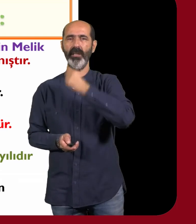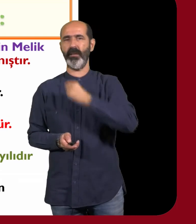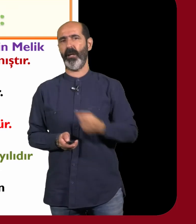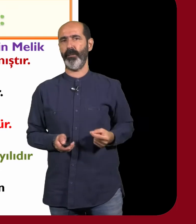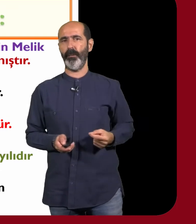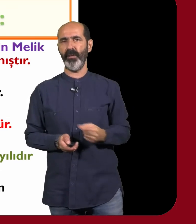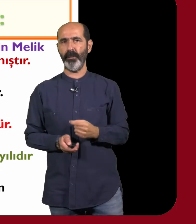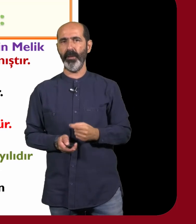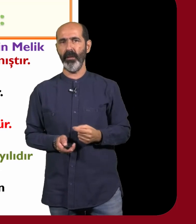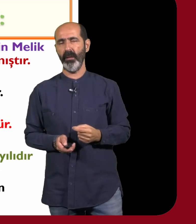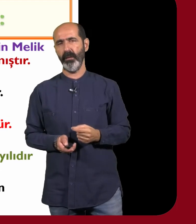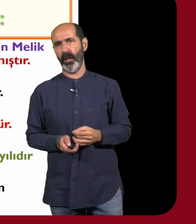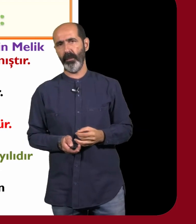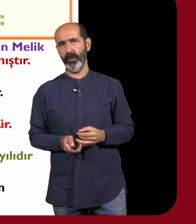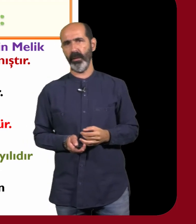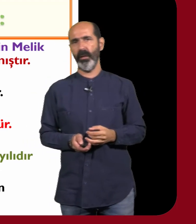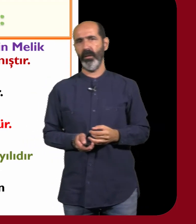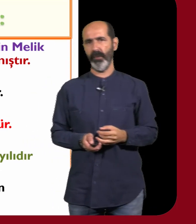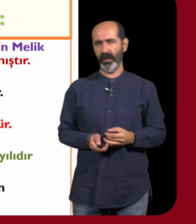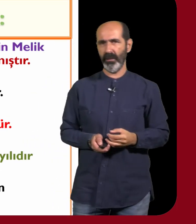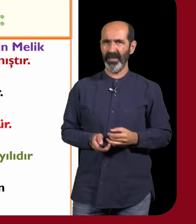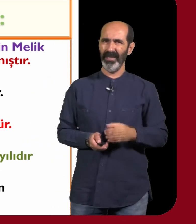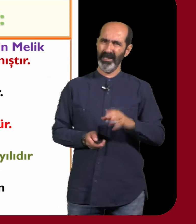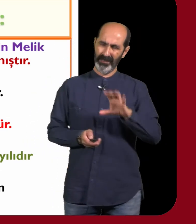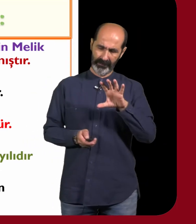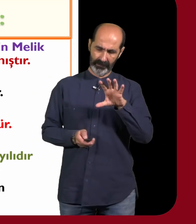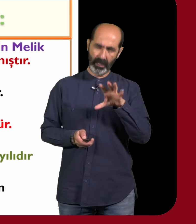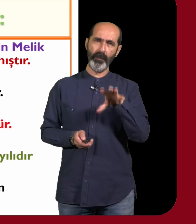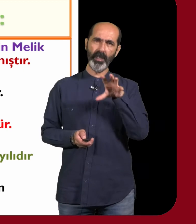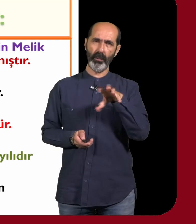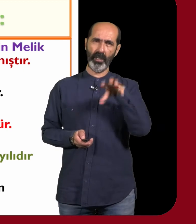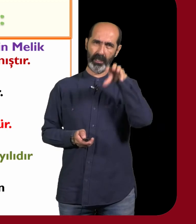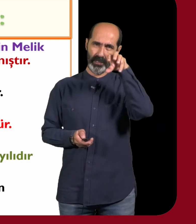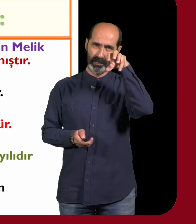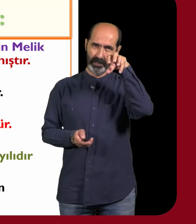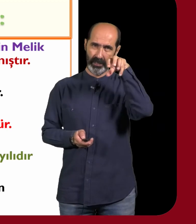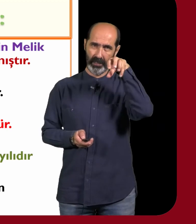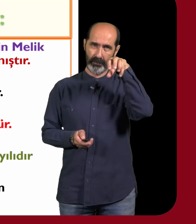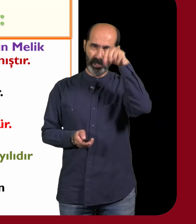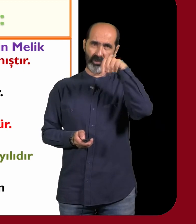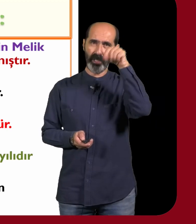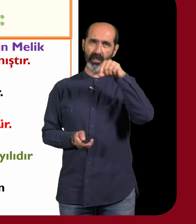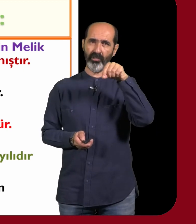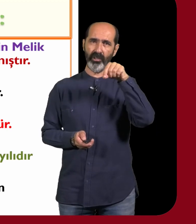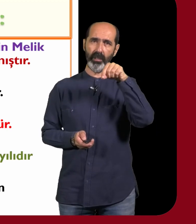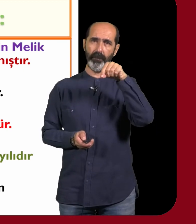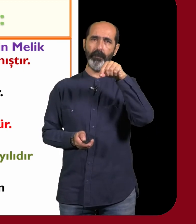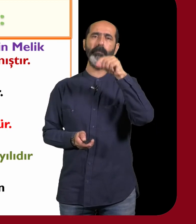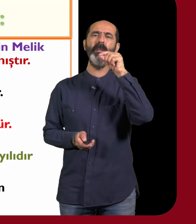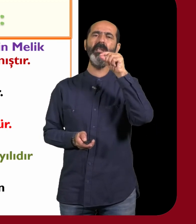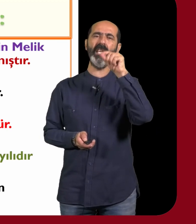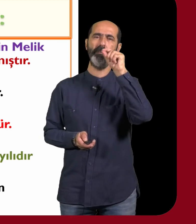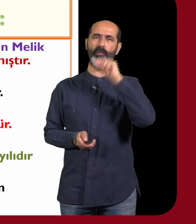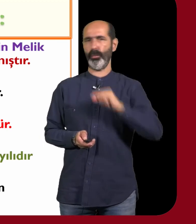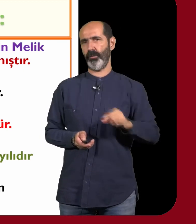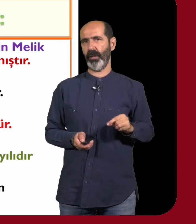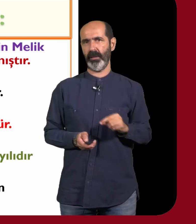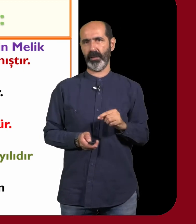Celali takvim ismine yapıldı Verildi Tahmin olarak başlangıcını